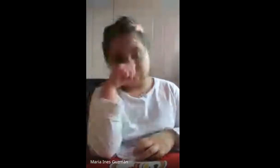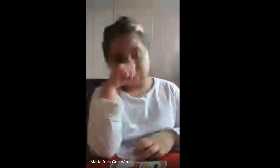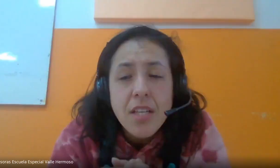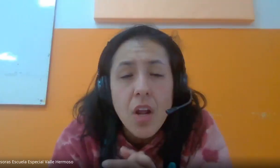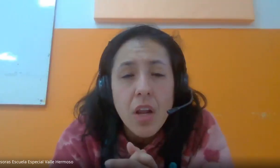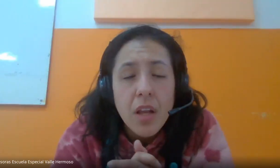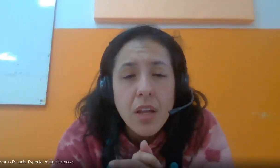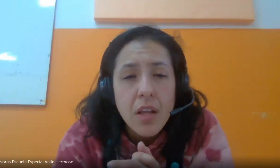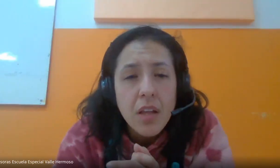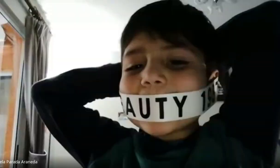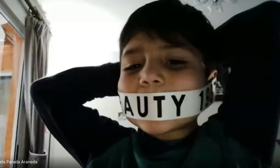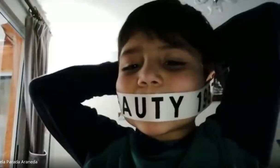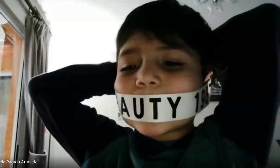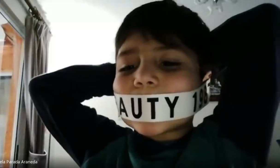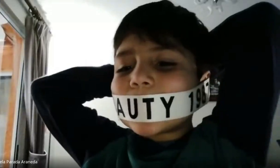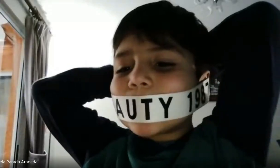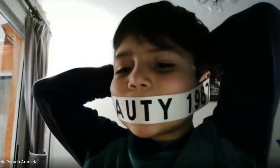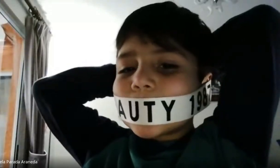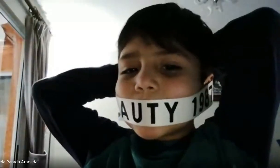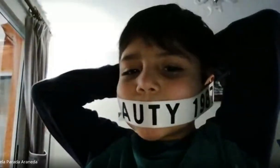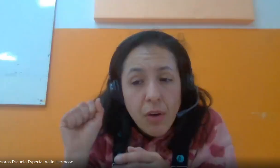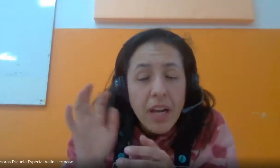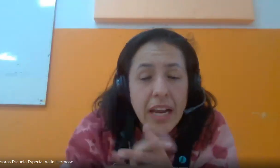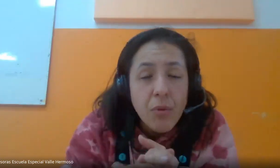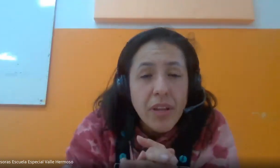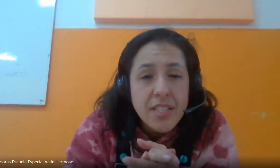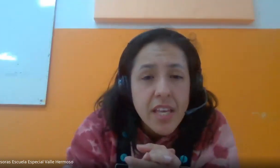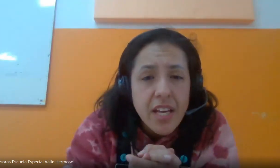Nicolás. ¿Qué estábamos haciendo? ¿Lo del lengua, la lengua de señas?